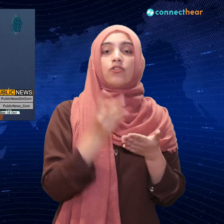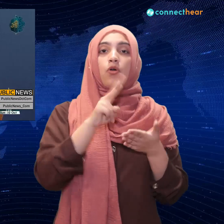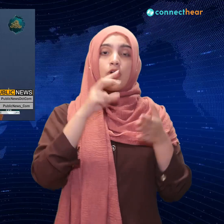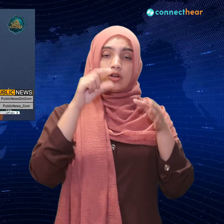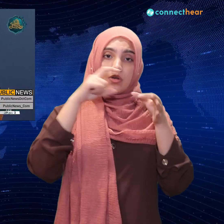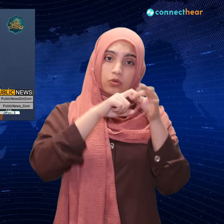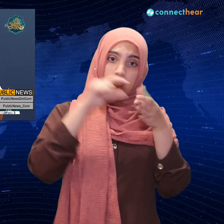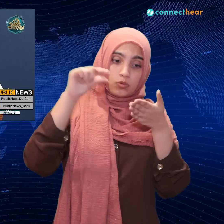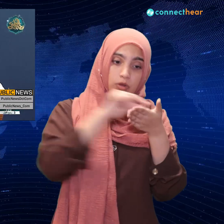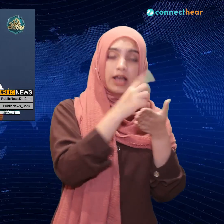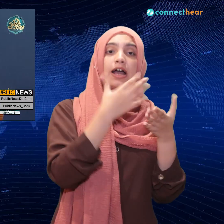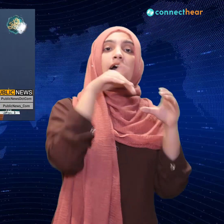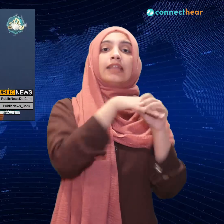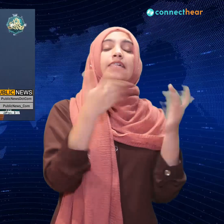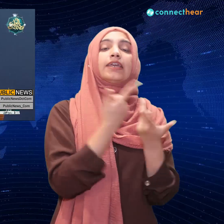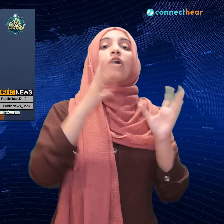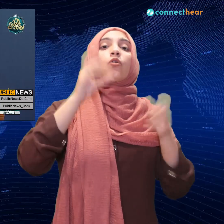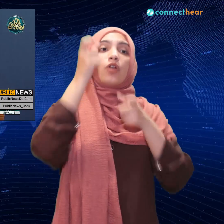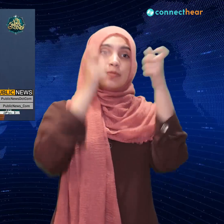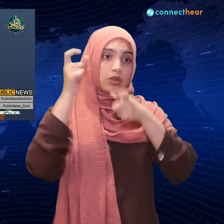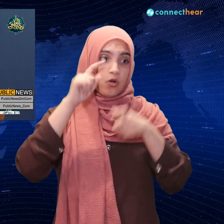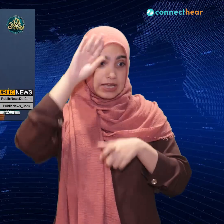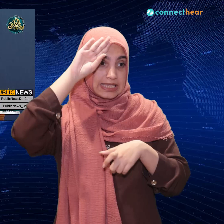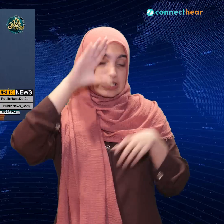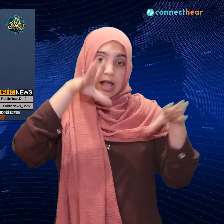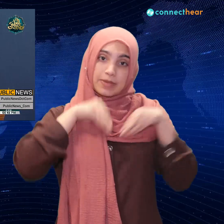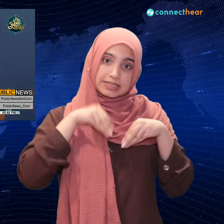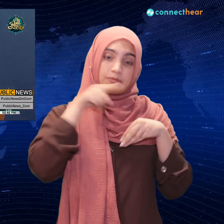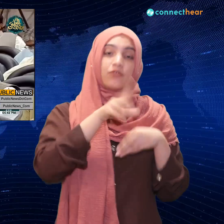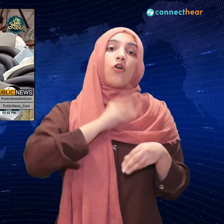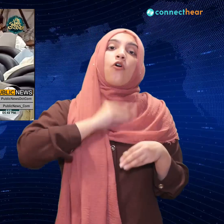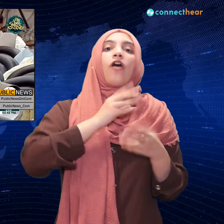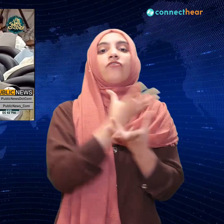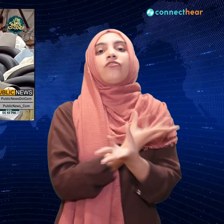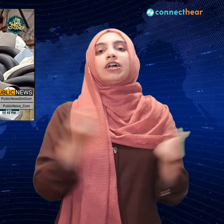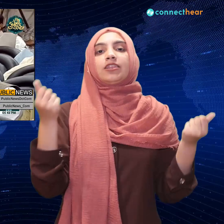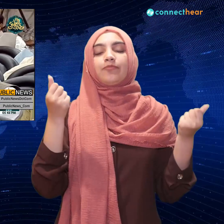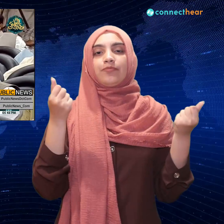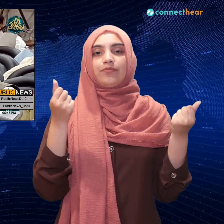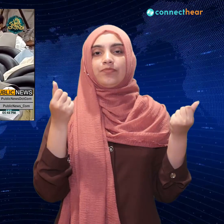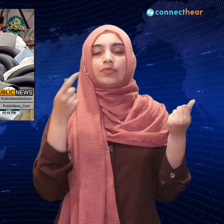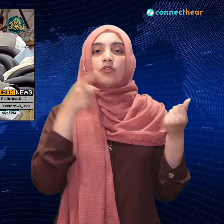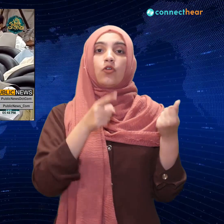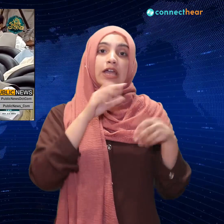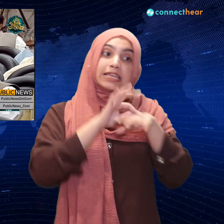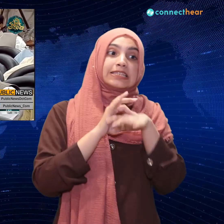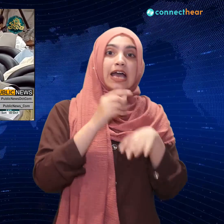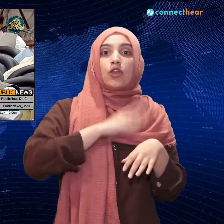لوگ ایمان لے آئے اللہ ان کے خوف دور کر دیتا ہے. انسان کو خوف سے آزاد کر دیا. یہ جو خوف